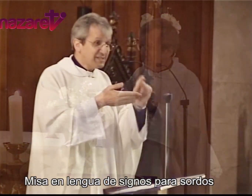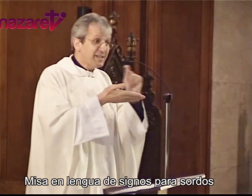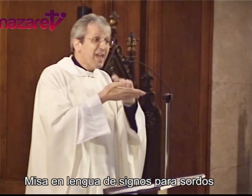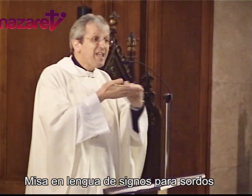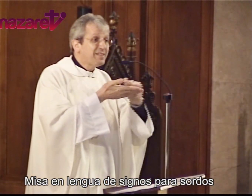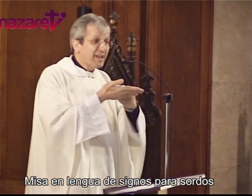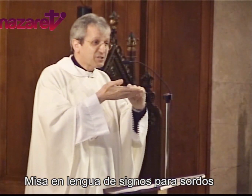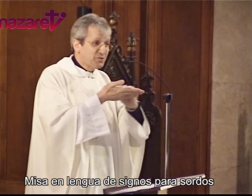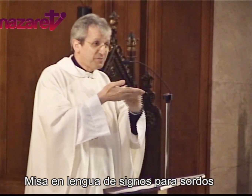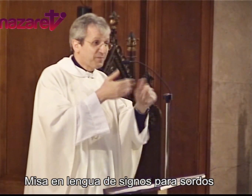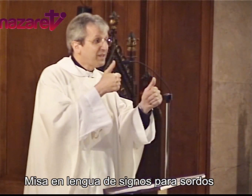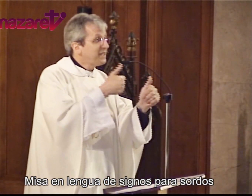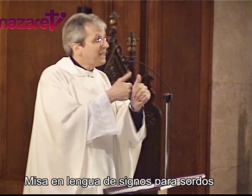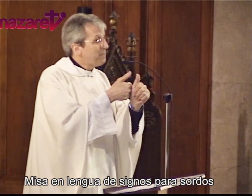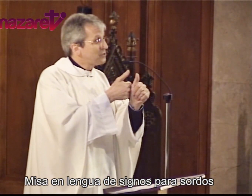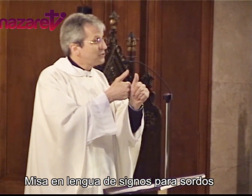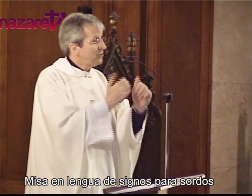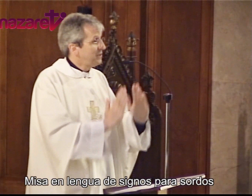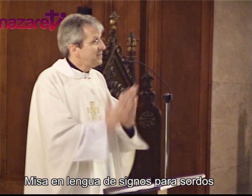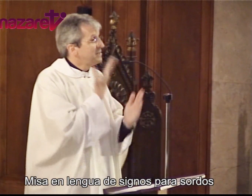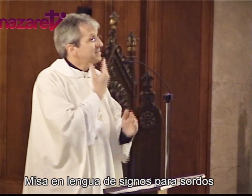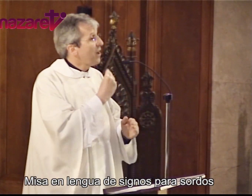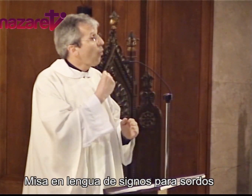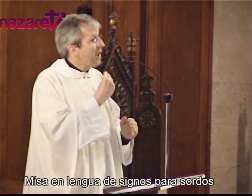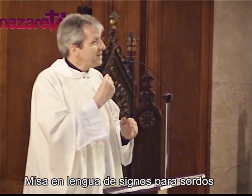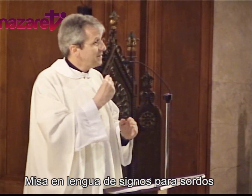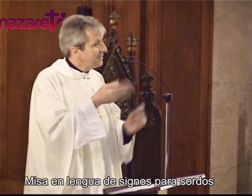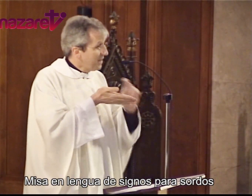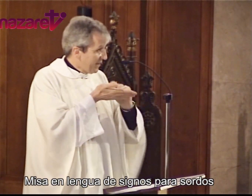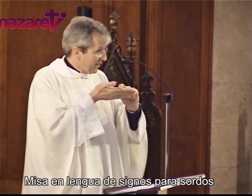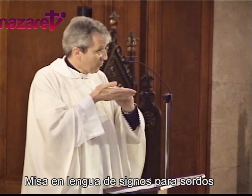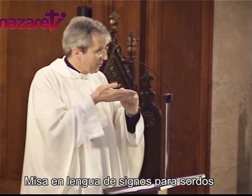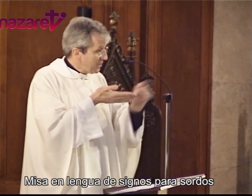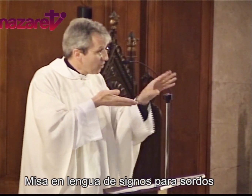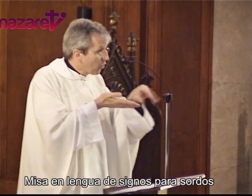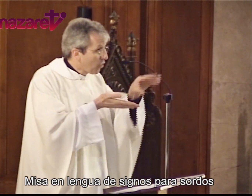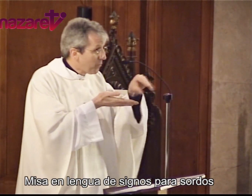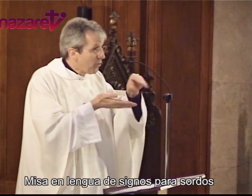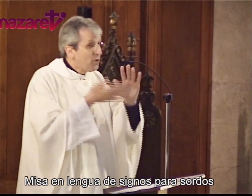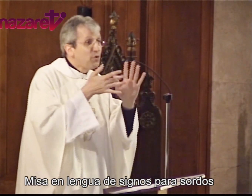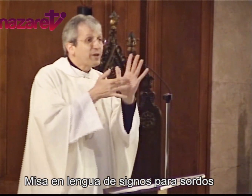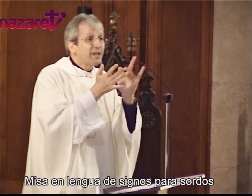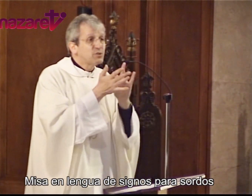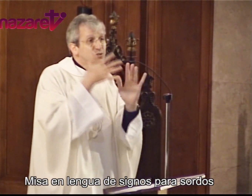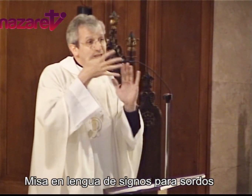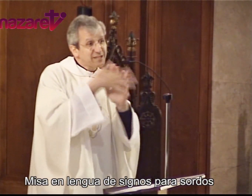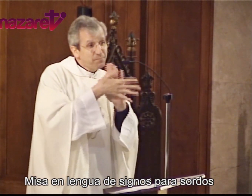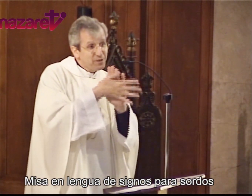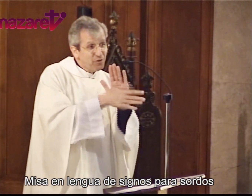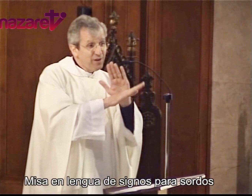es el texto que el apóstol San Juan Recoge como lo que Jesús explicó